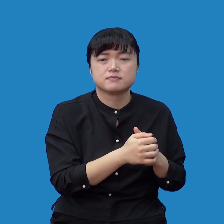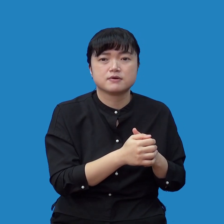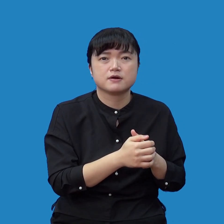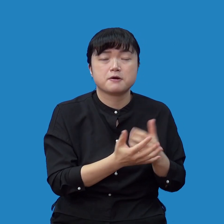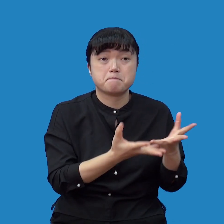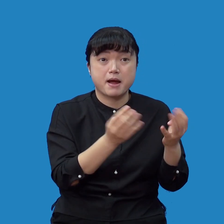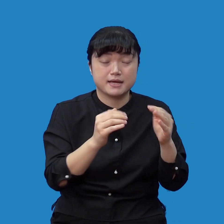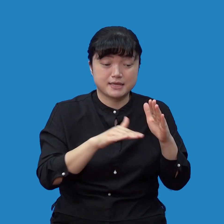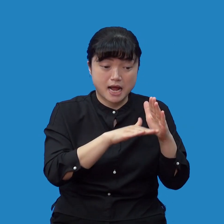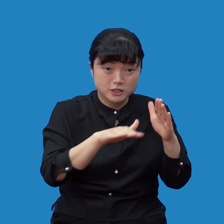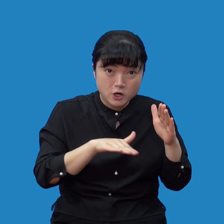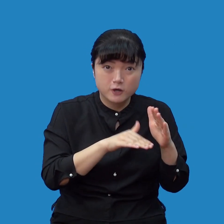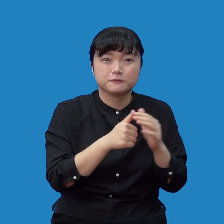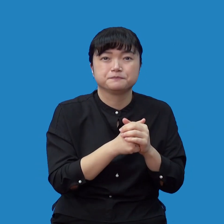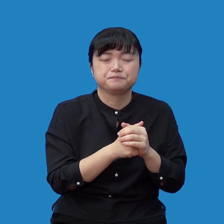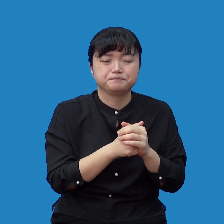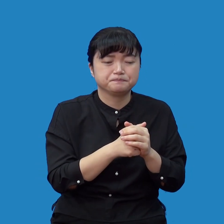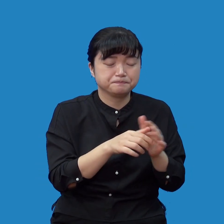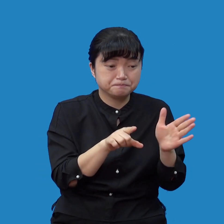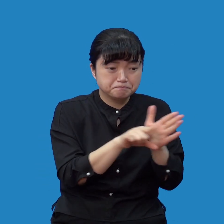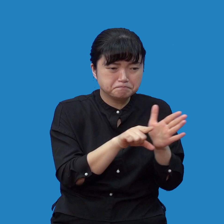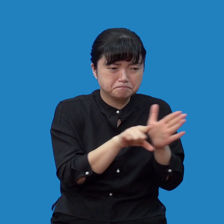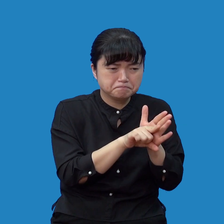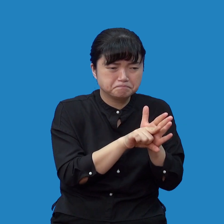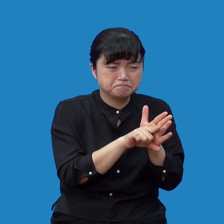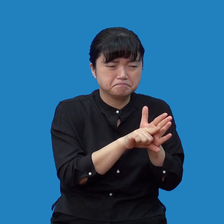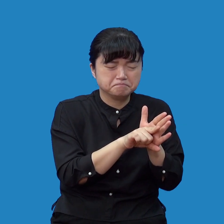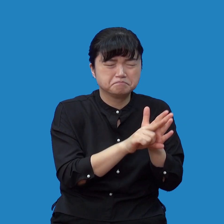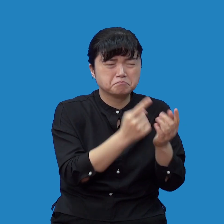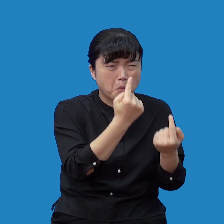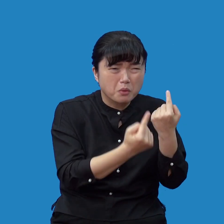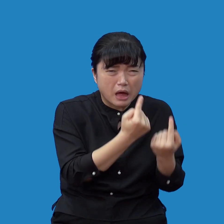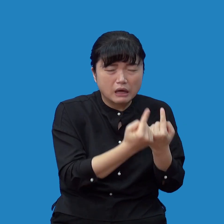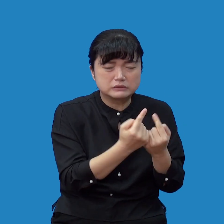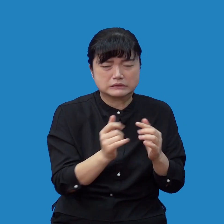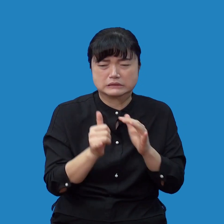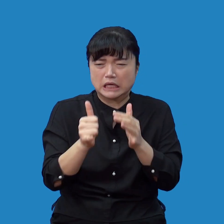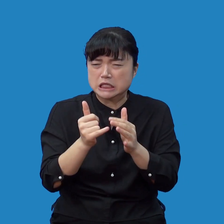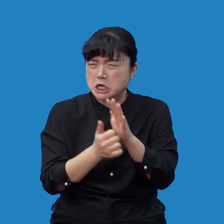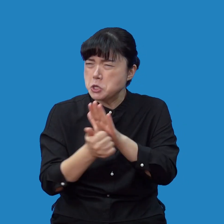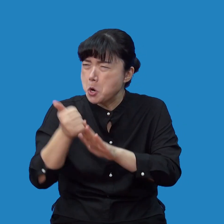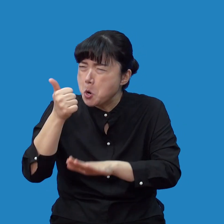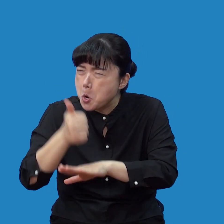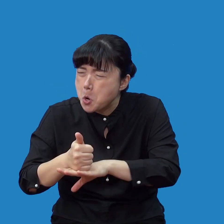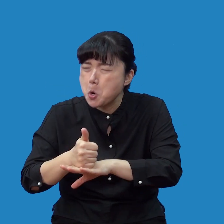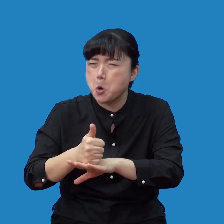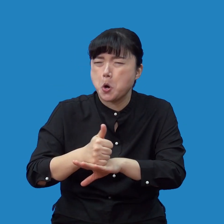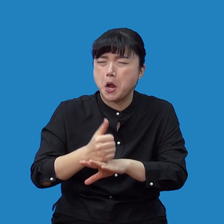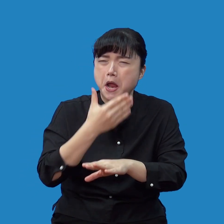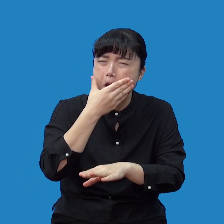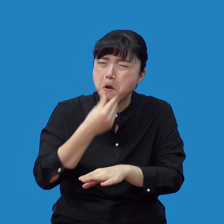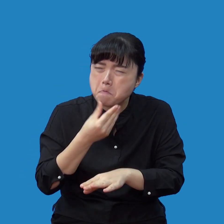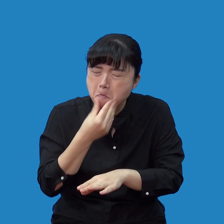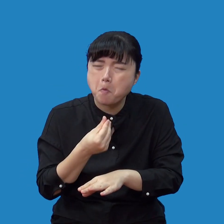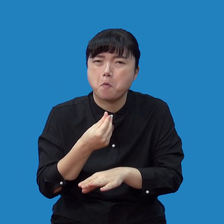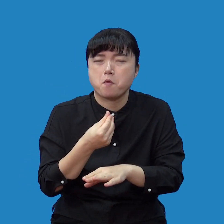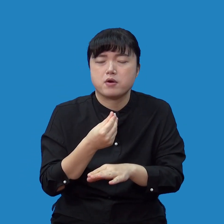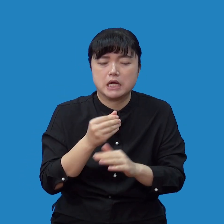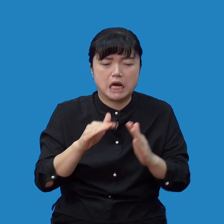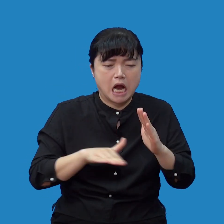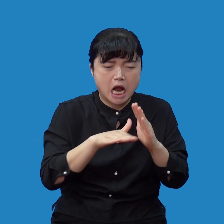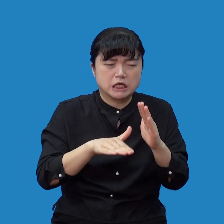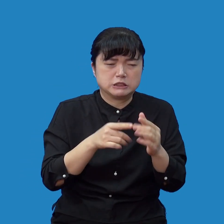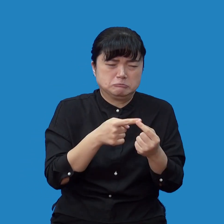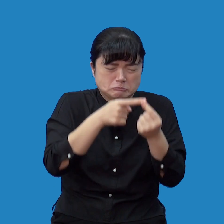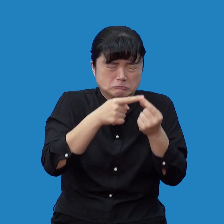많은 가정들이 이 신앙의 전수보다는 이 세상의 성공 아니면 행복을 가정의